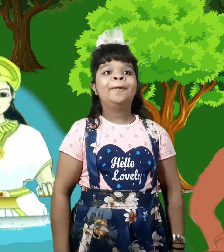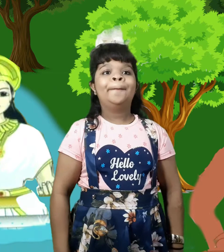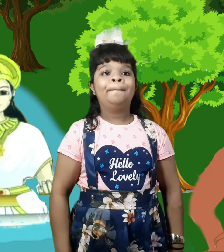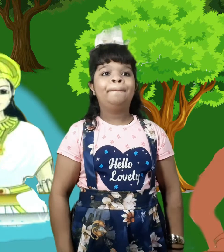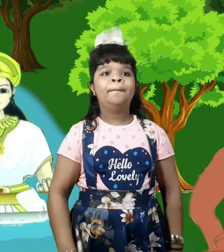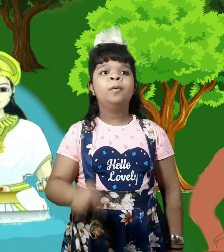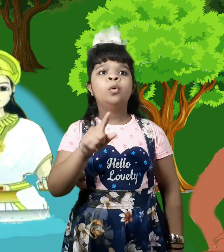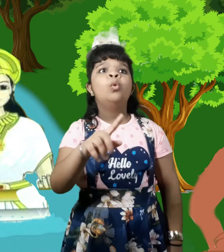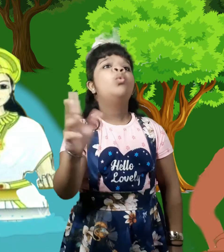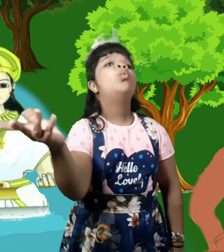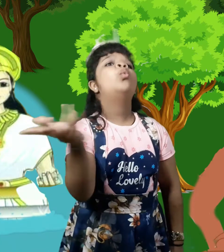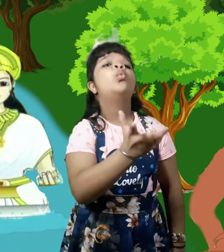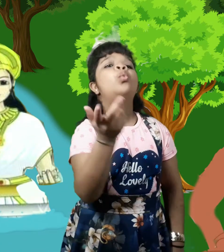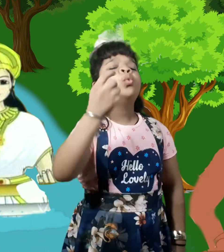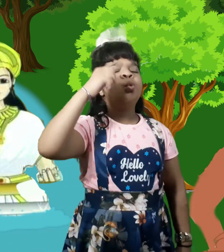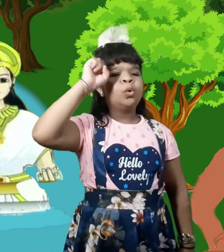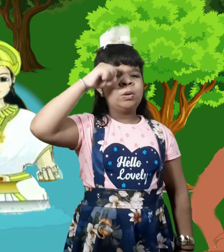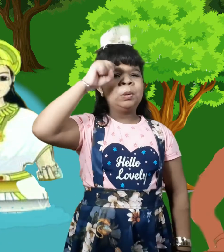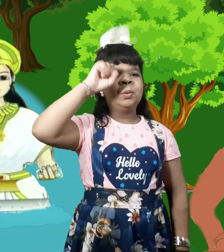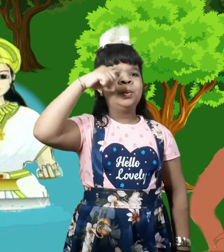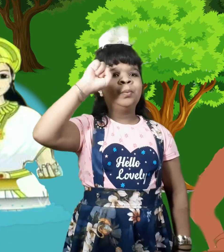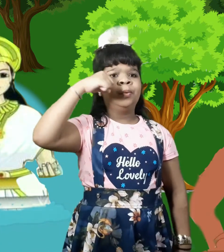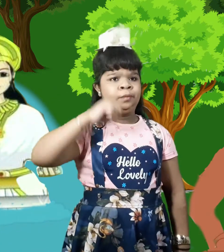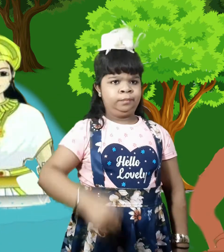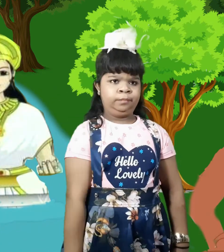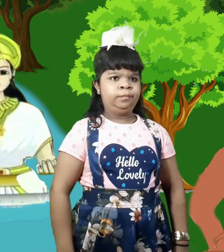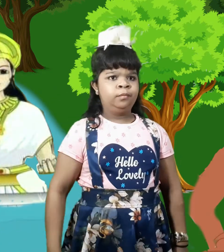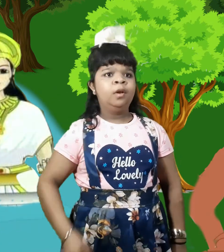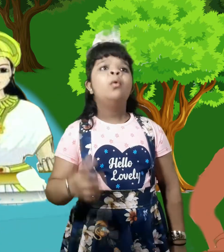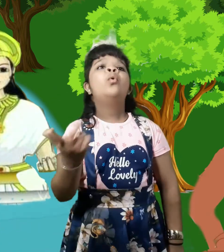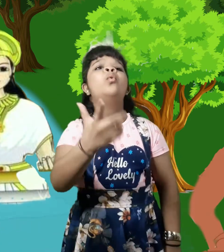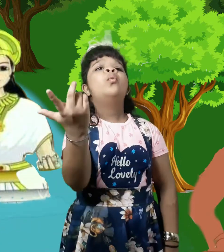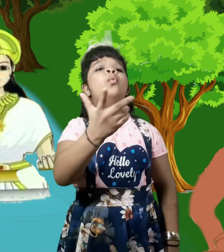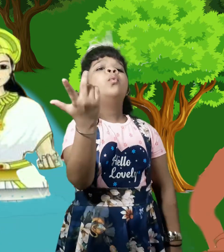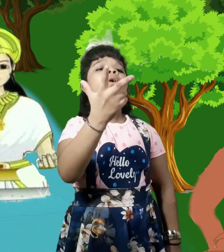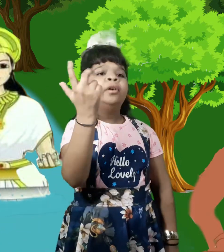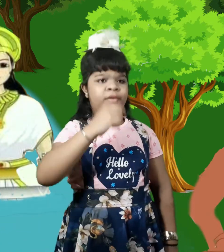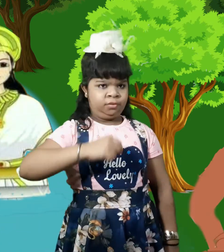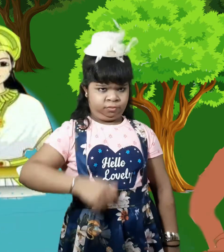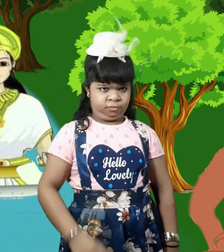तुम क्यों रो रहे हो? क्या हुआ है?